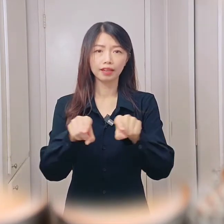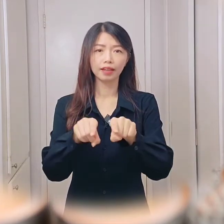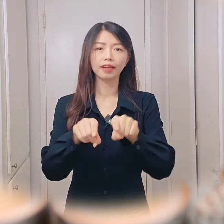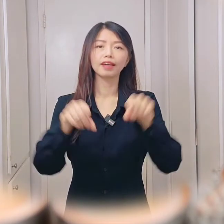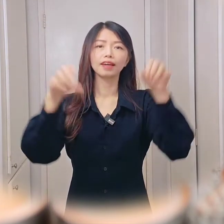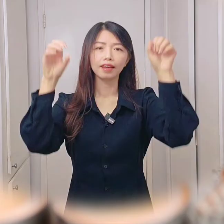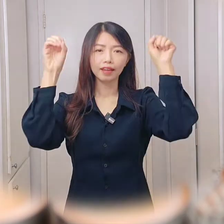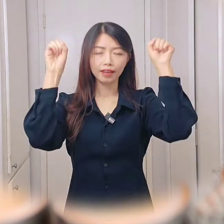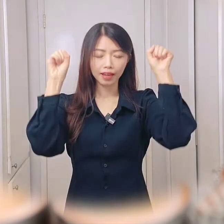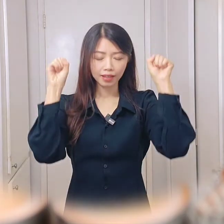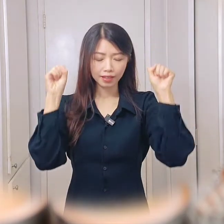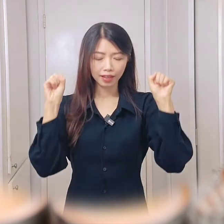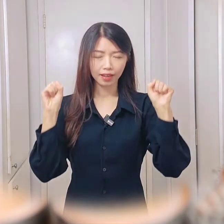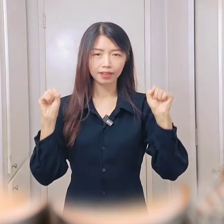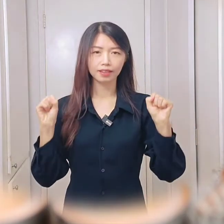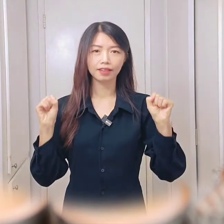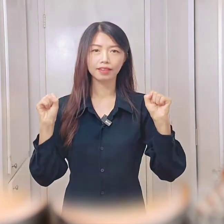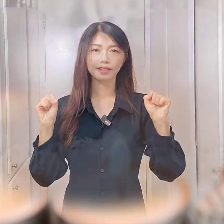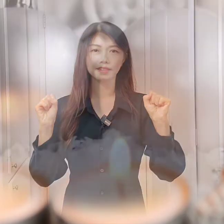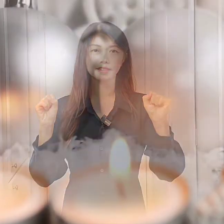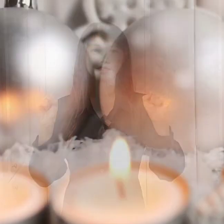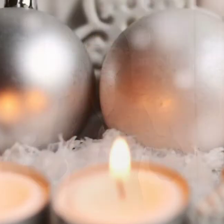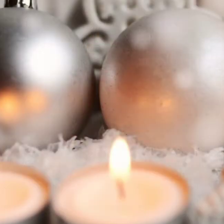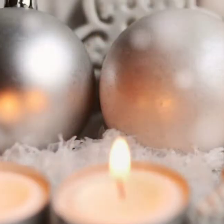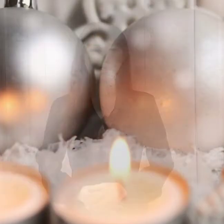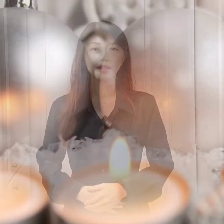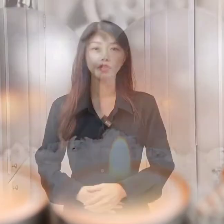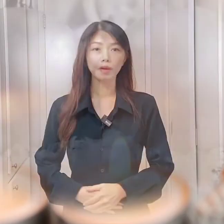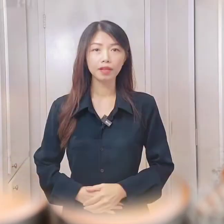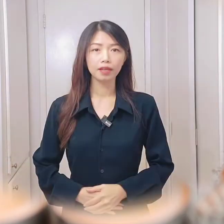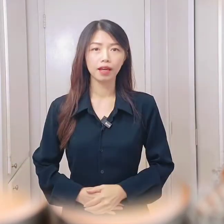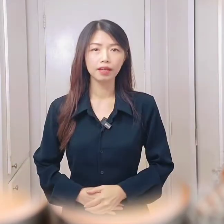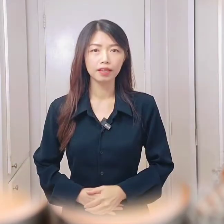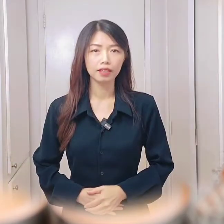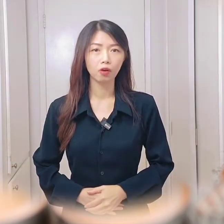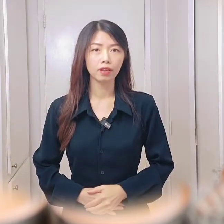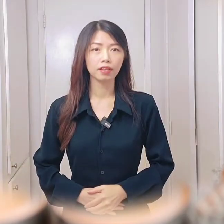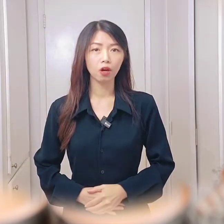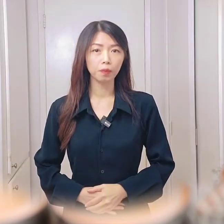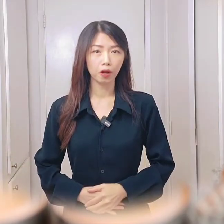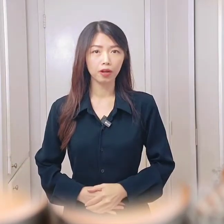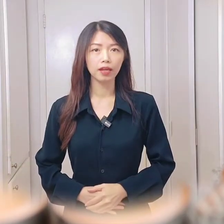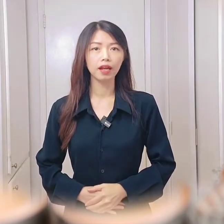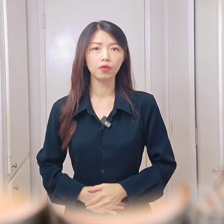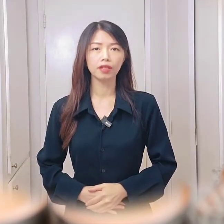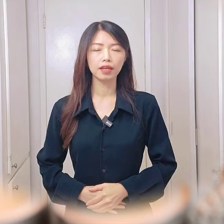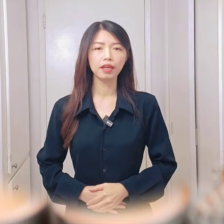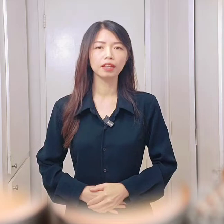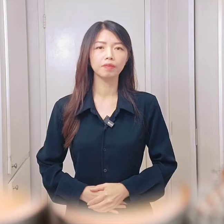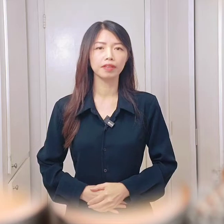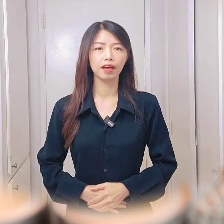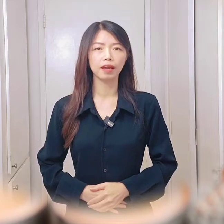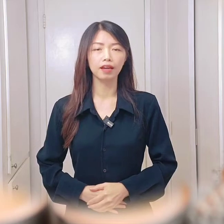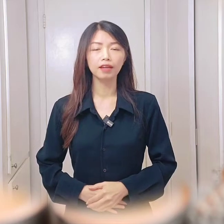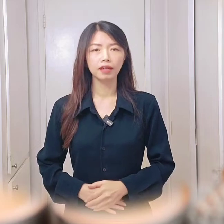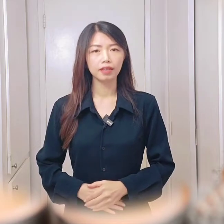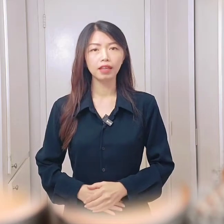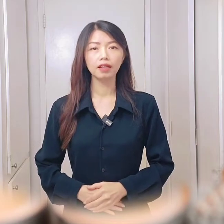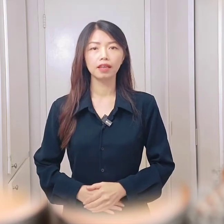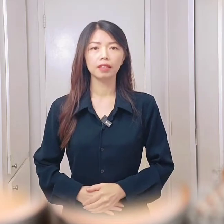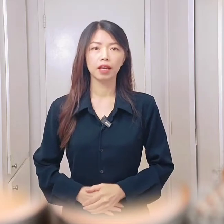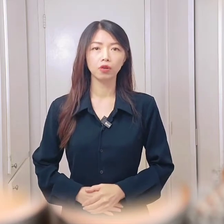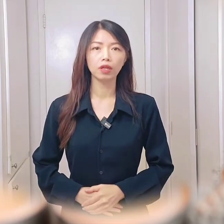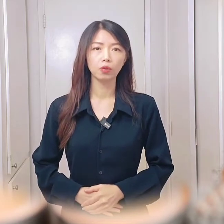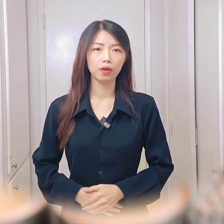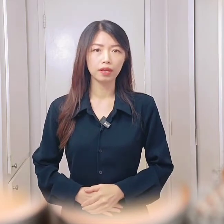함께 계시네. 네, 두 번째 찬양은 저기 저 별이라고 한 찬양입니다. 이